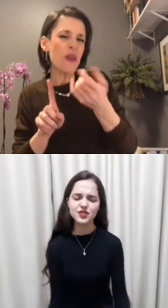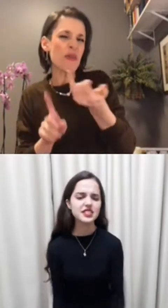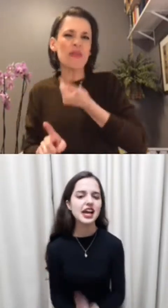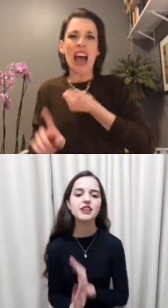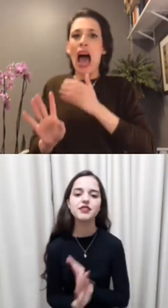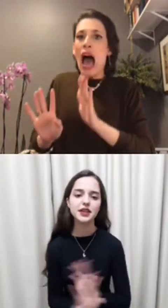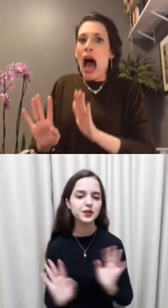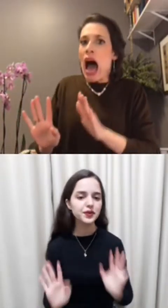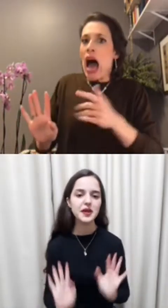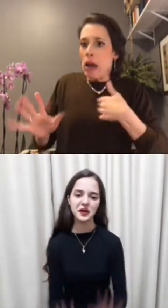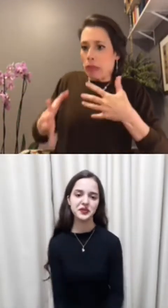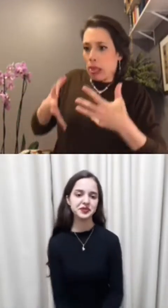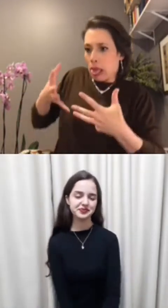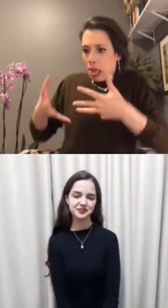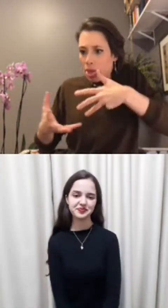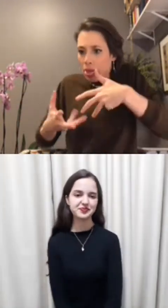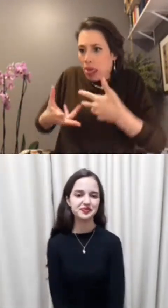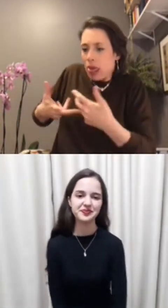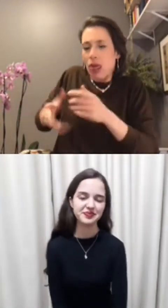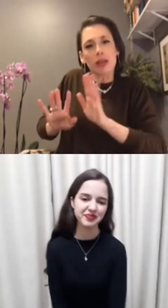se esforçar que vai dar tudo certo.